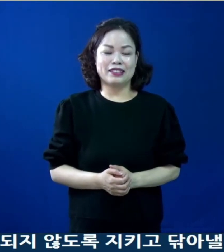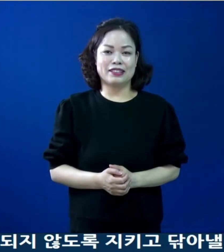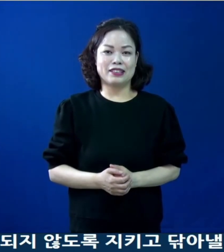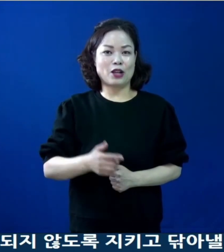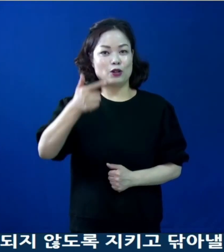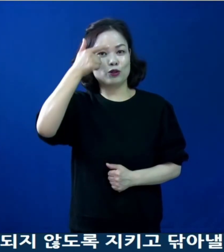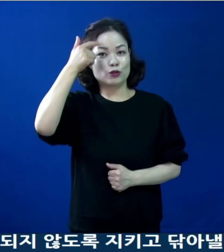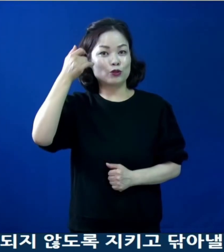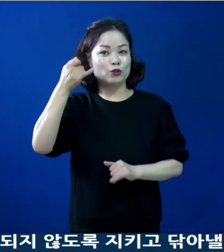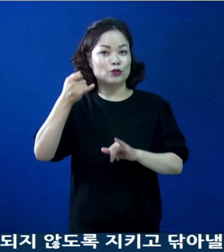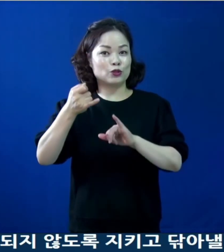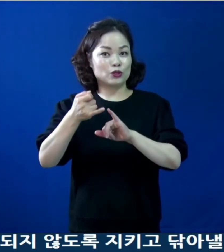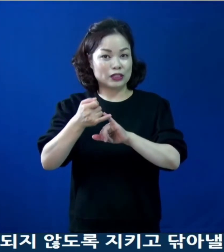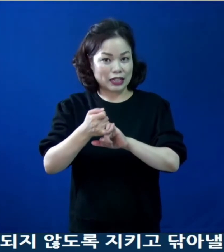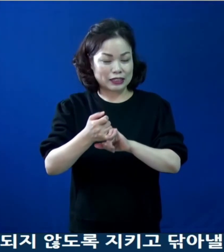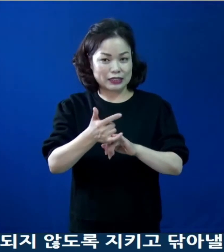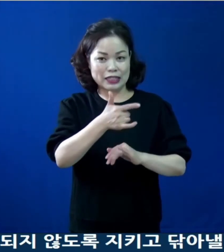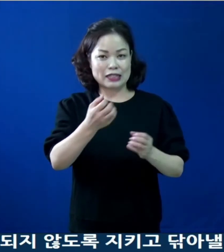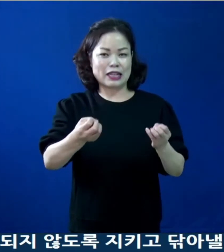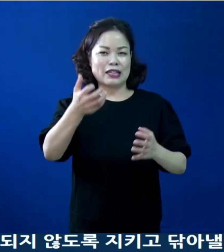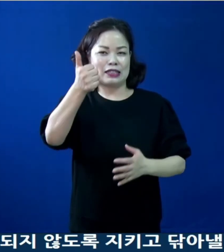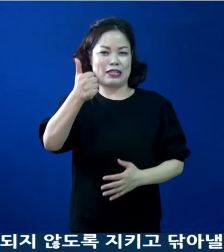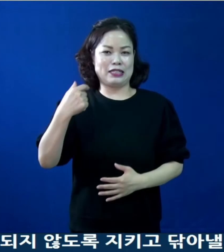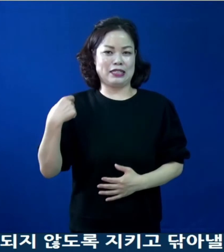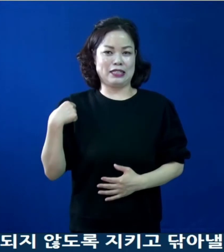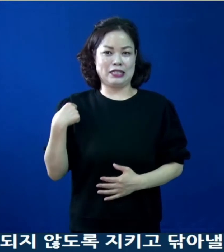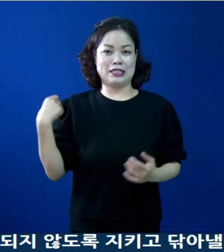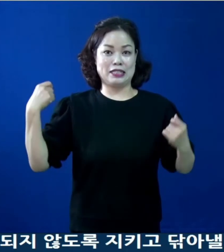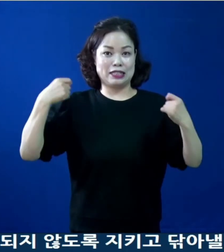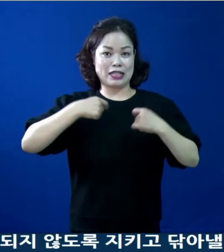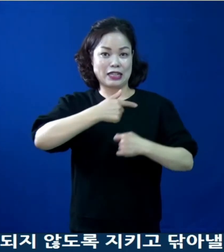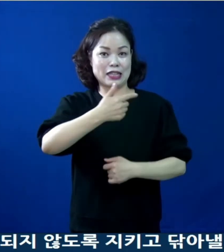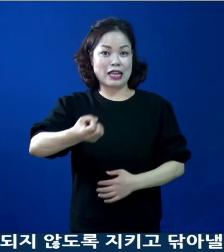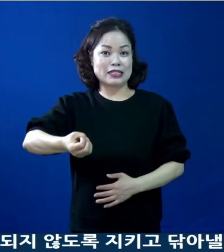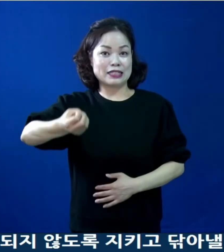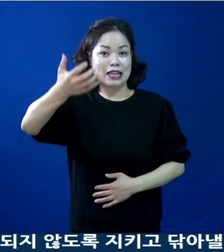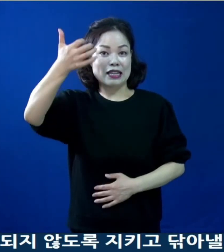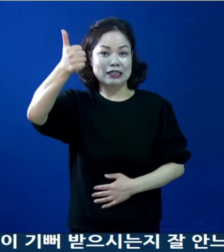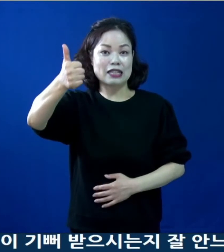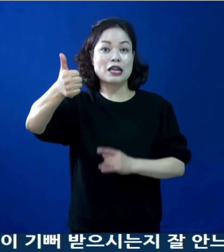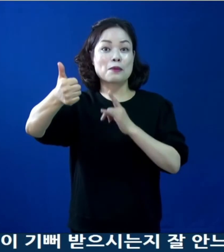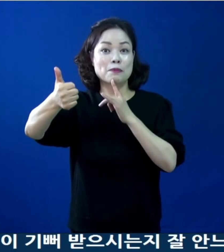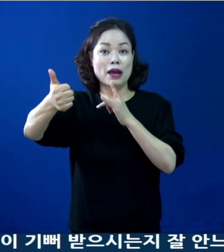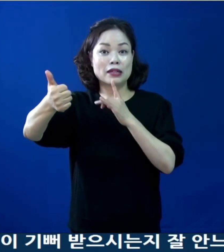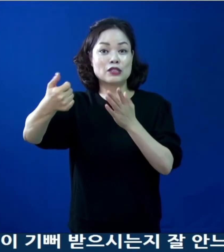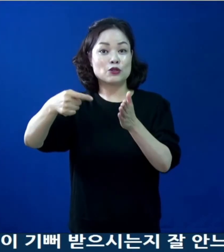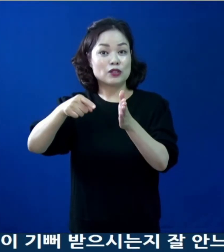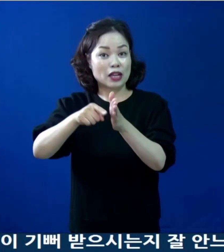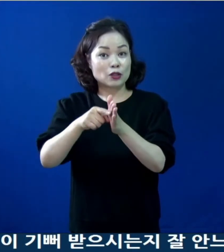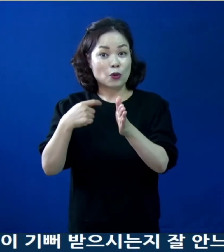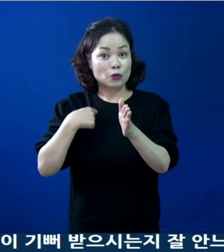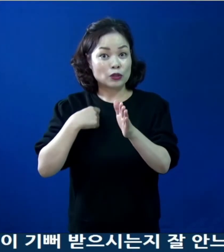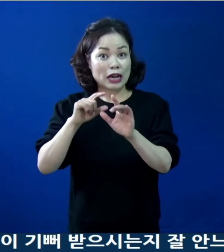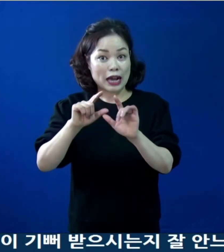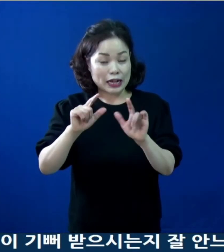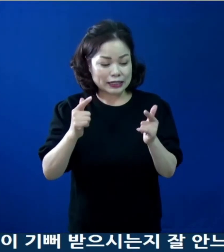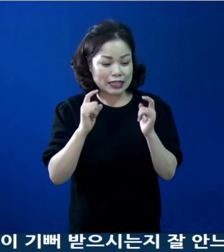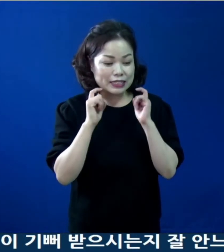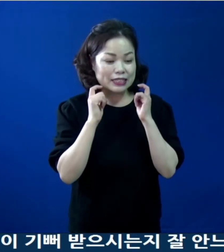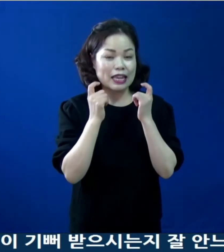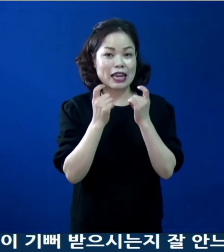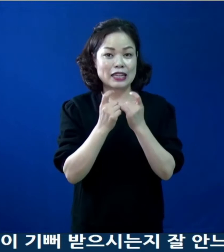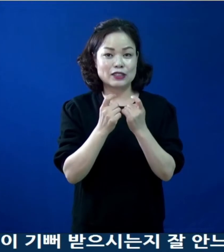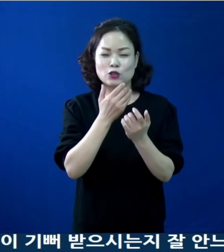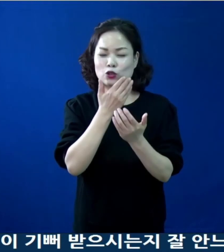구약시대 때 대제사장이 입은 옷은 꼭 대제사장만을 위하여 입는 옷은 아니라 그랬습니다. 그의